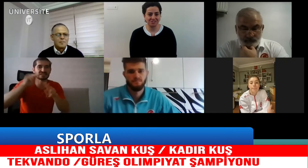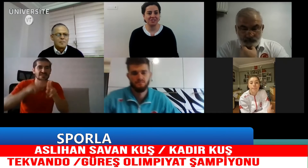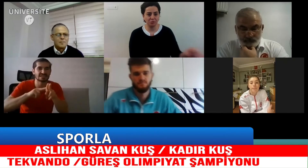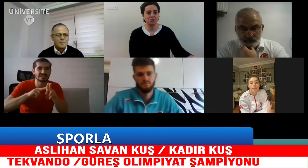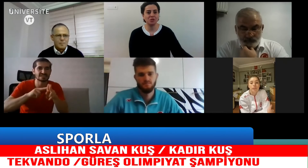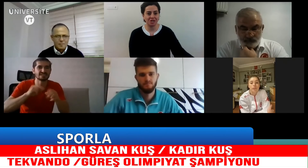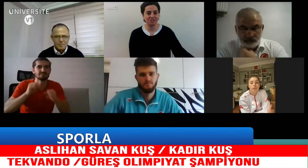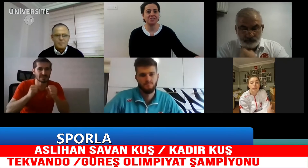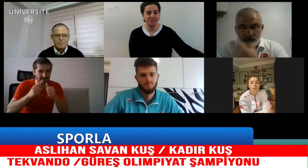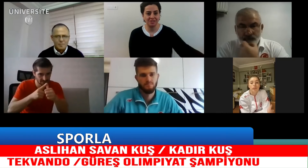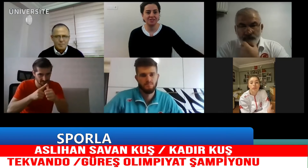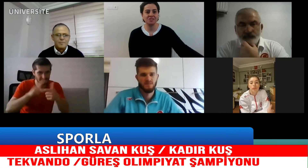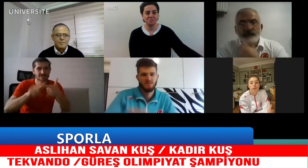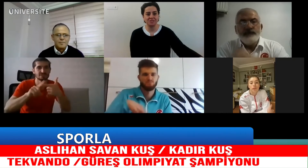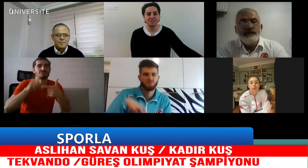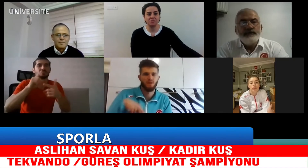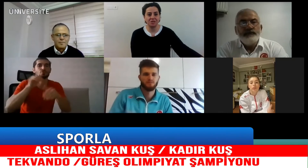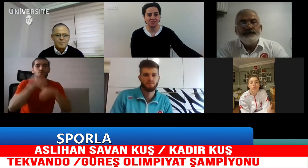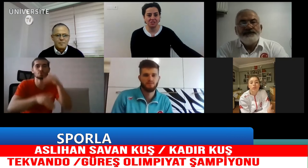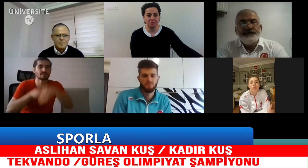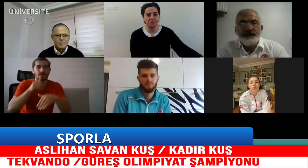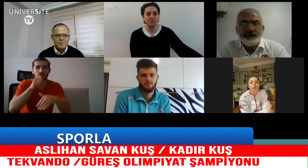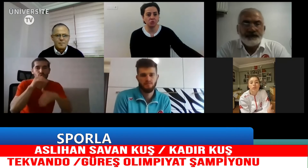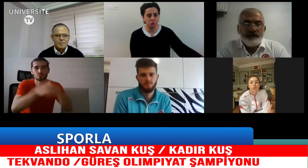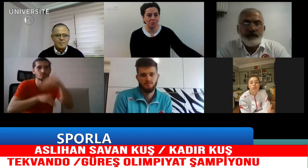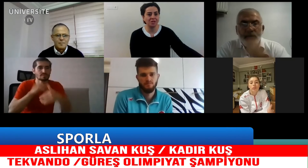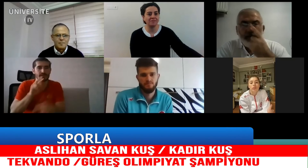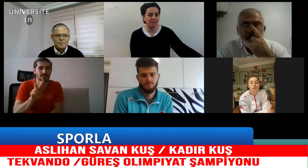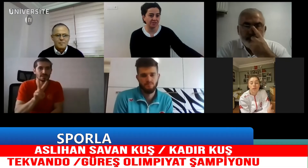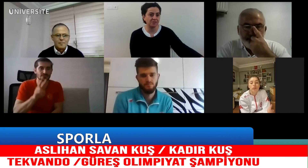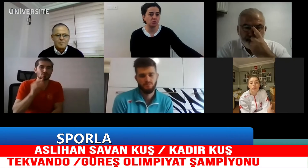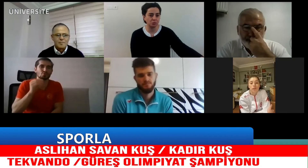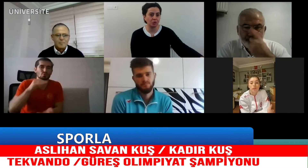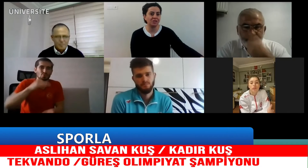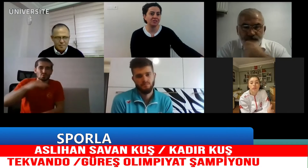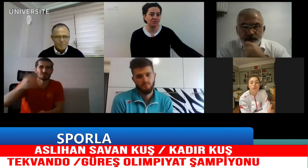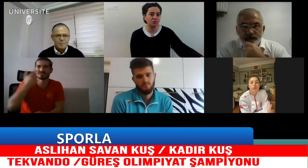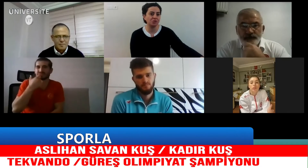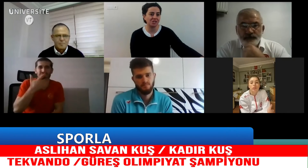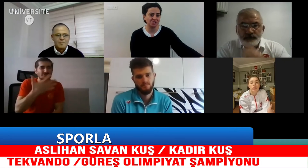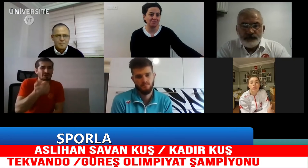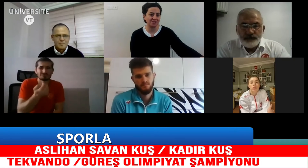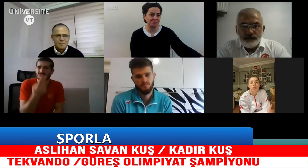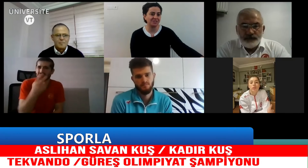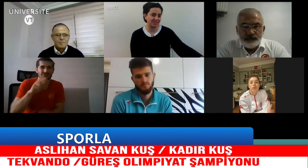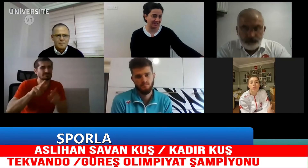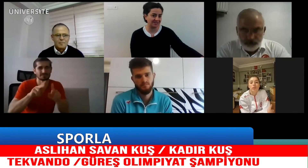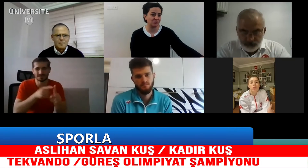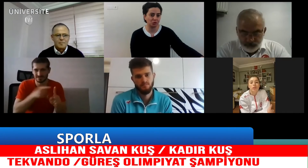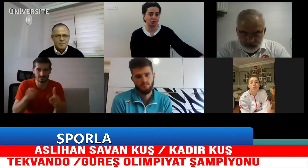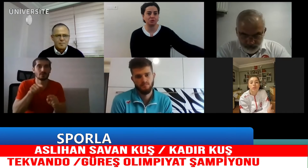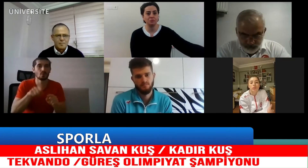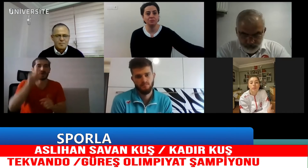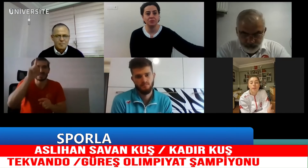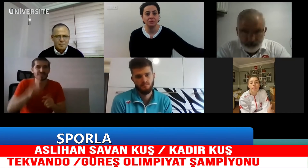jimnastikle başlayıp küçük yaşta jimnastikle başlayıp yüzme ve su sporlarını küçük yaşta başlamaları